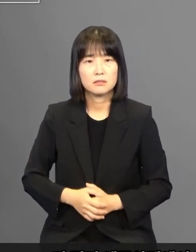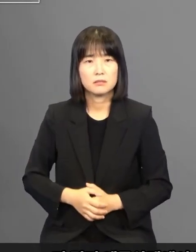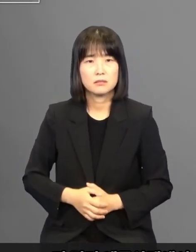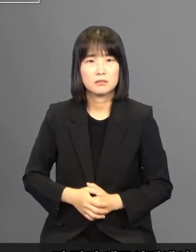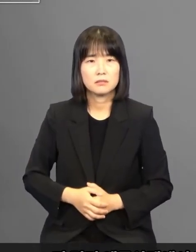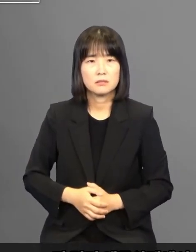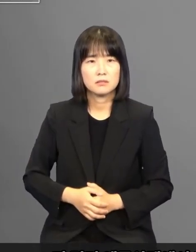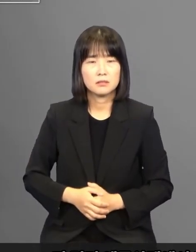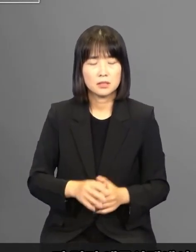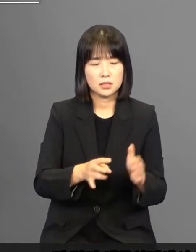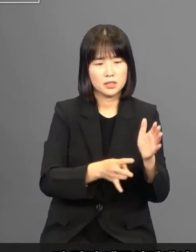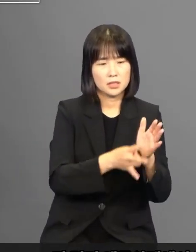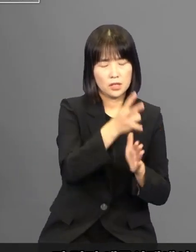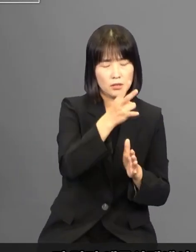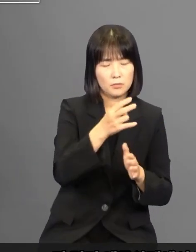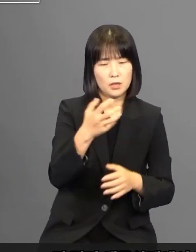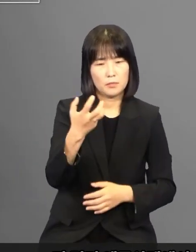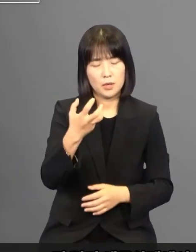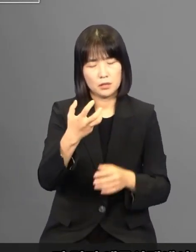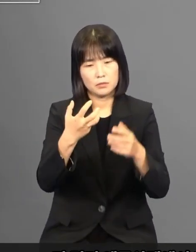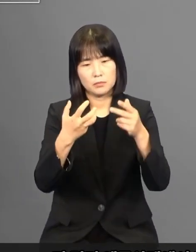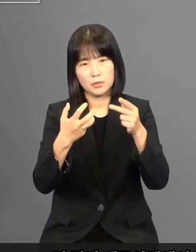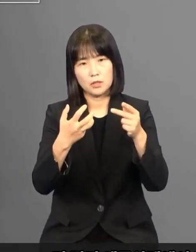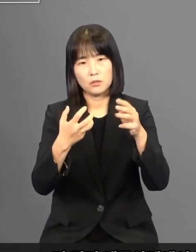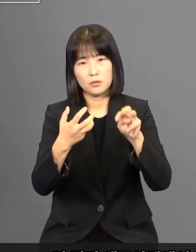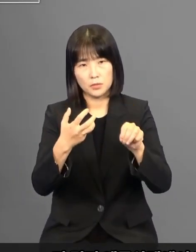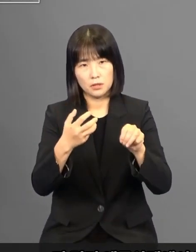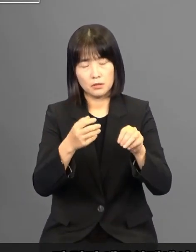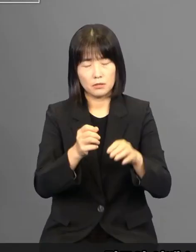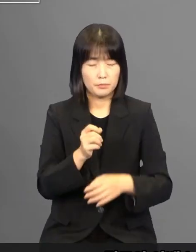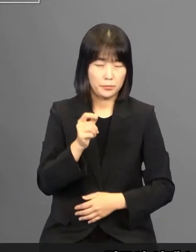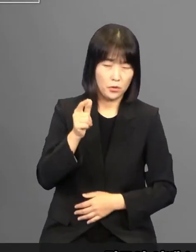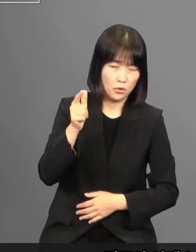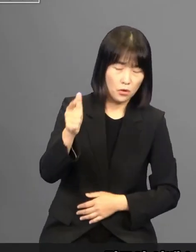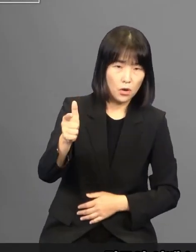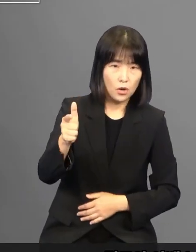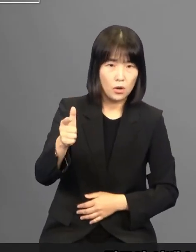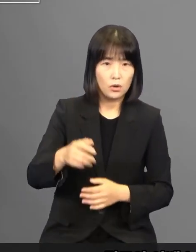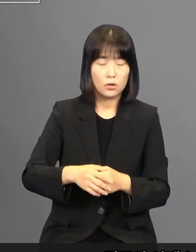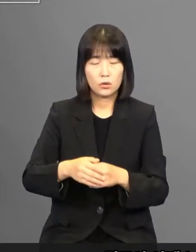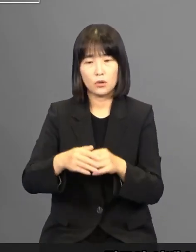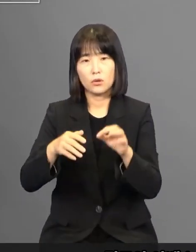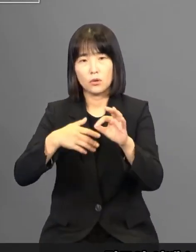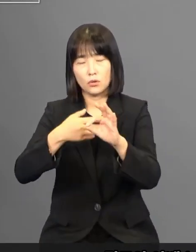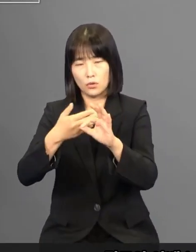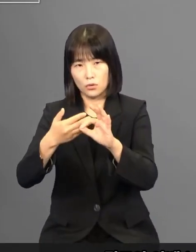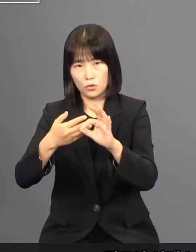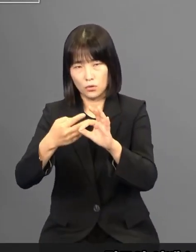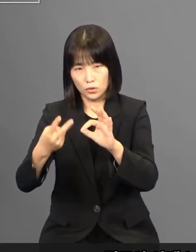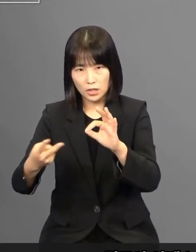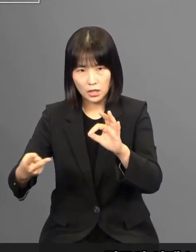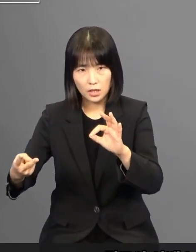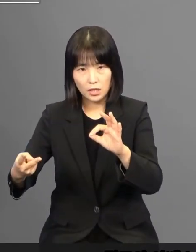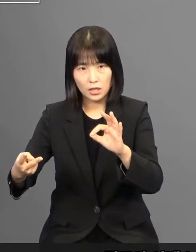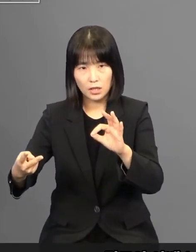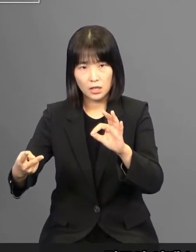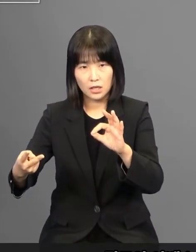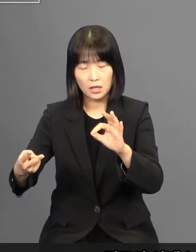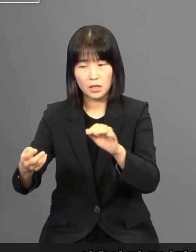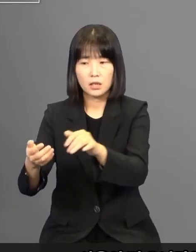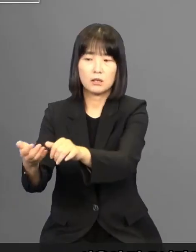멀리 예루살렘에서 한 80km 떨어진 요단강 동편에 길앗 야베스 땅에 묻혀진